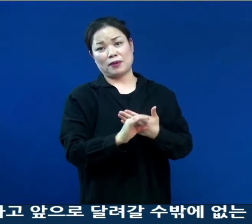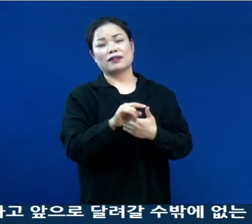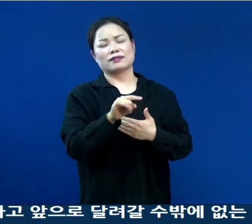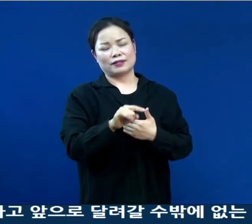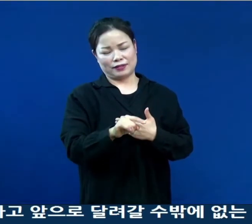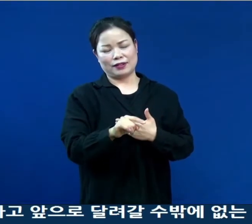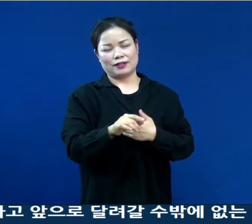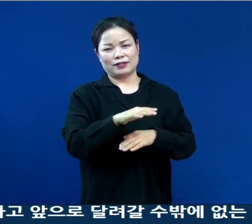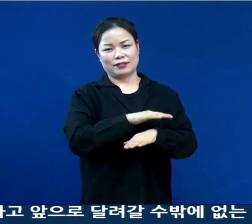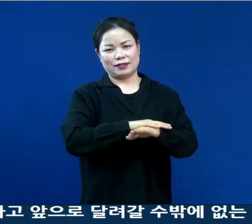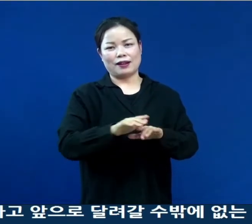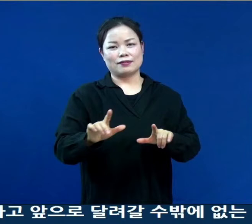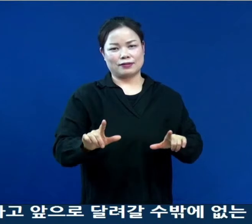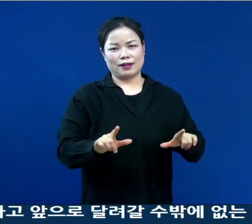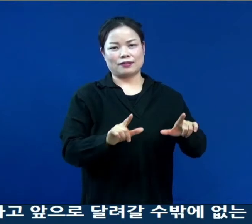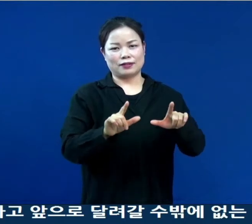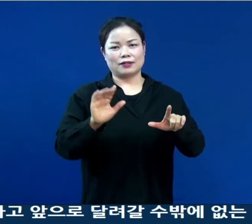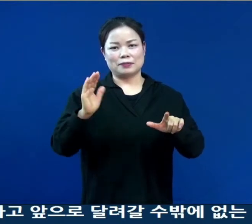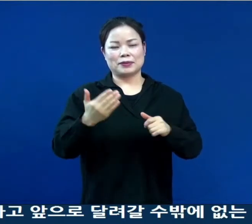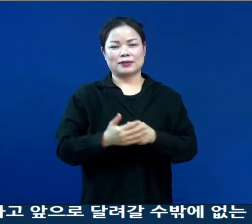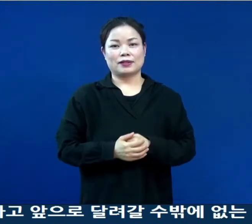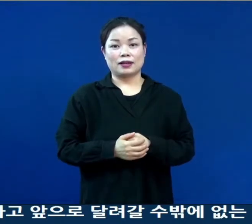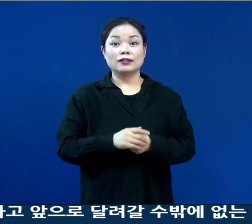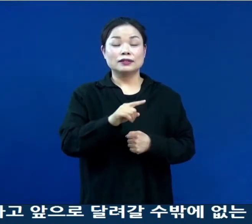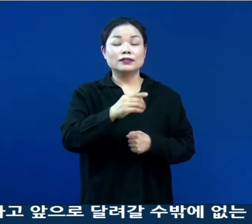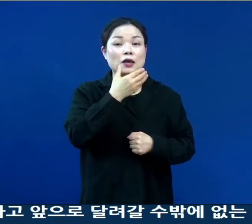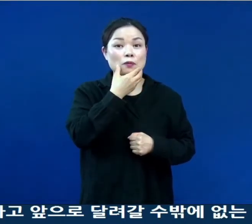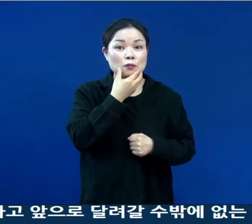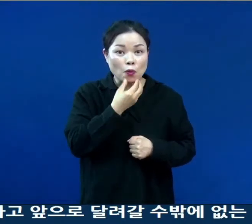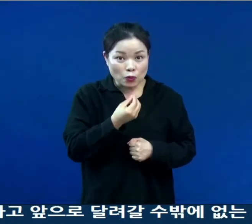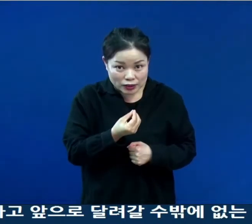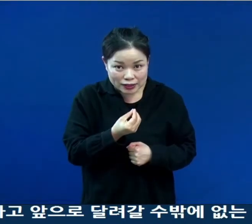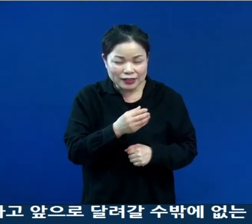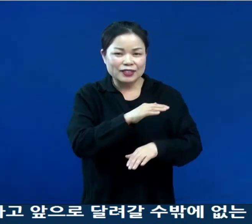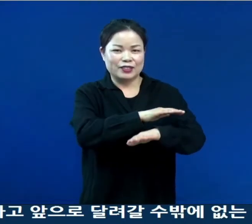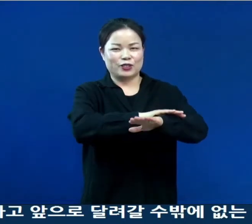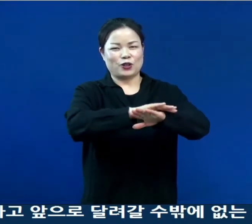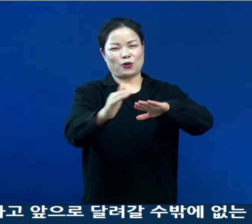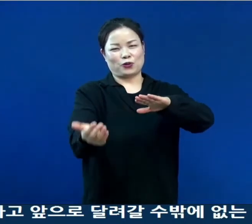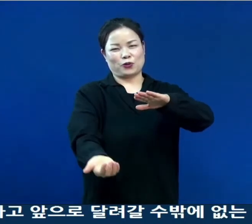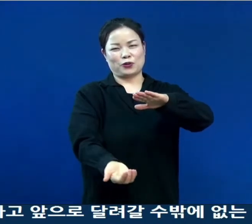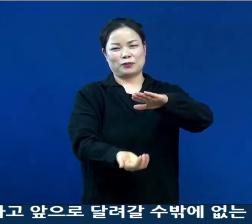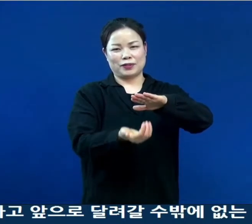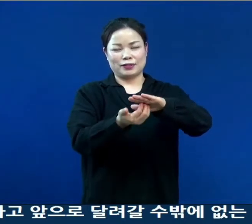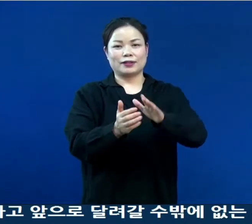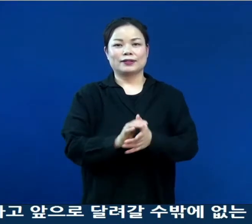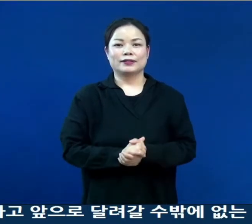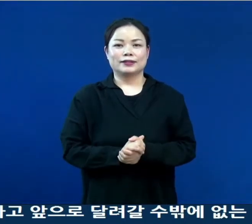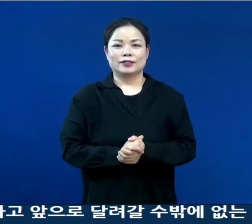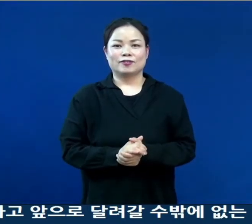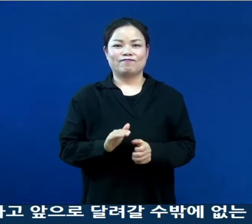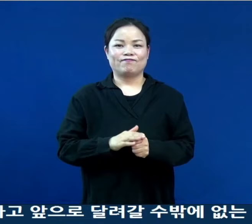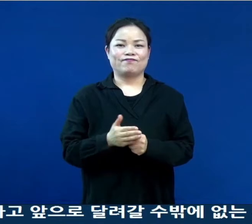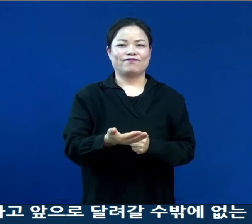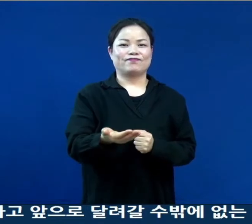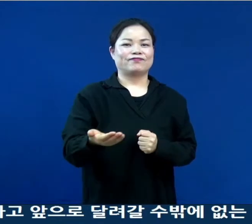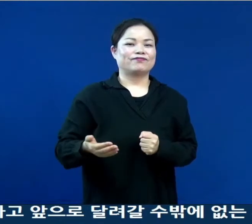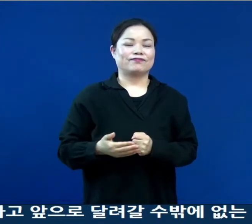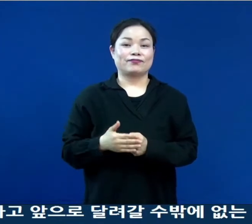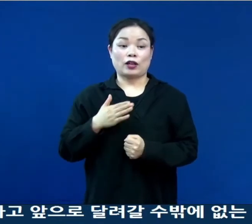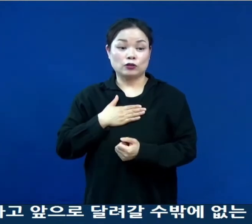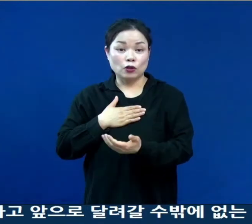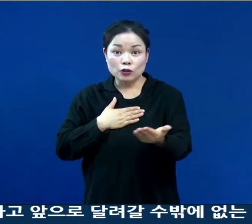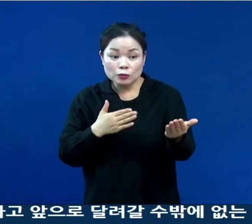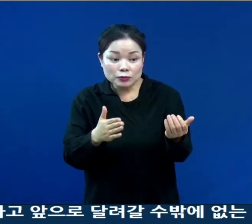그게 잘 산 것이 됩니다. 그게 복이고 그게 형통입니다. 사랑하는 여러분, 저와